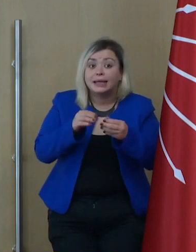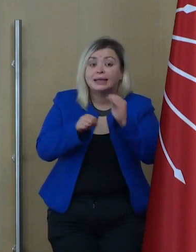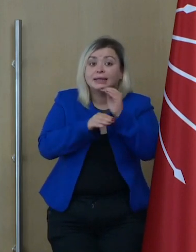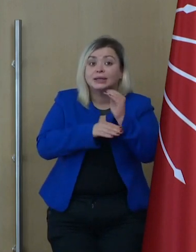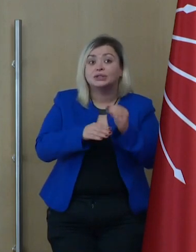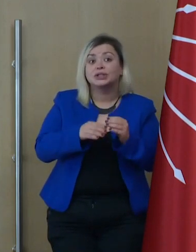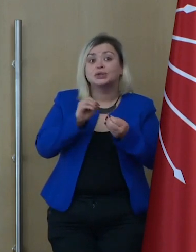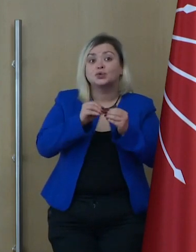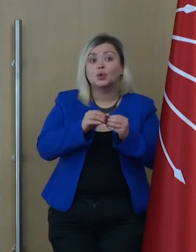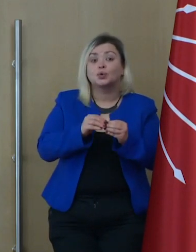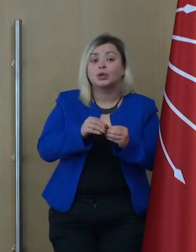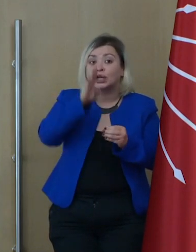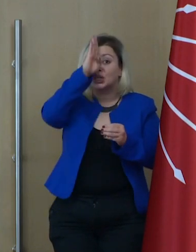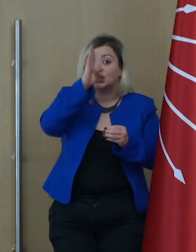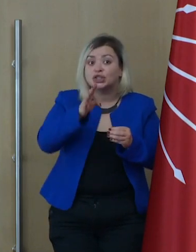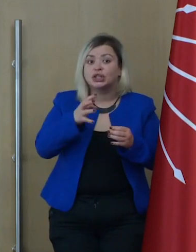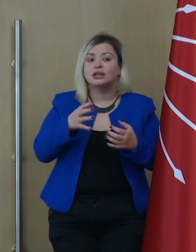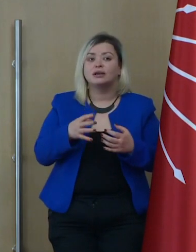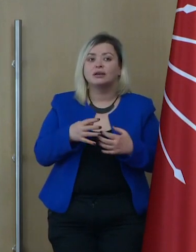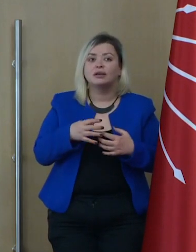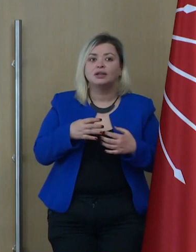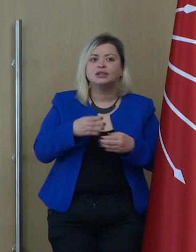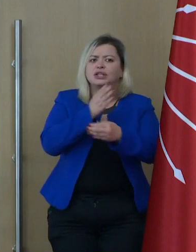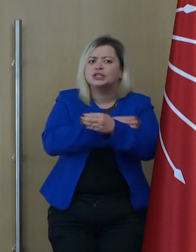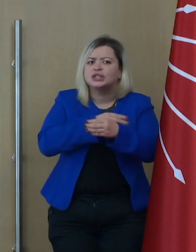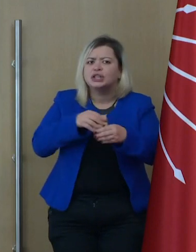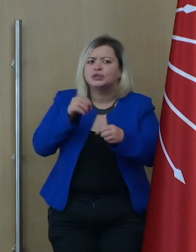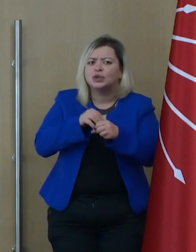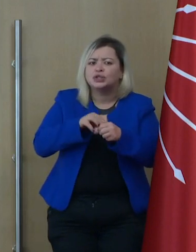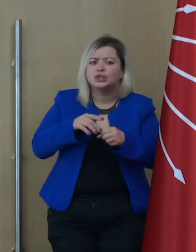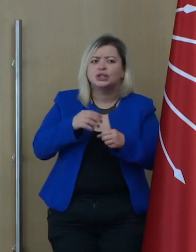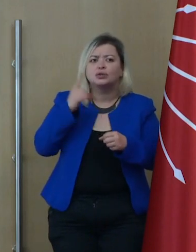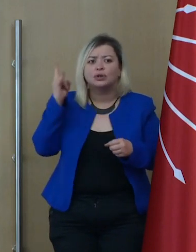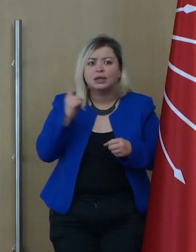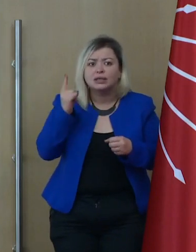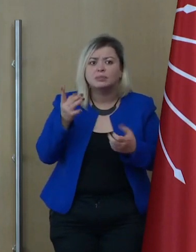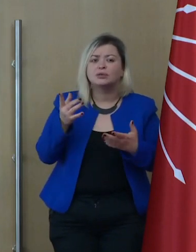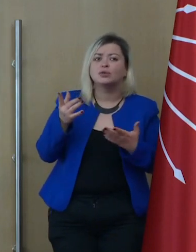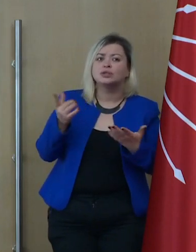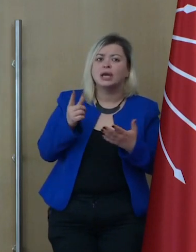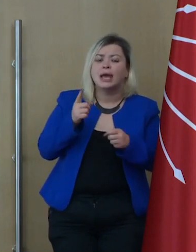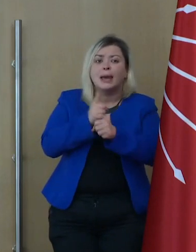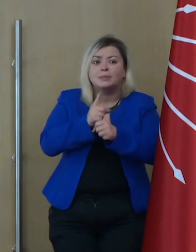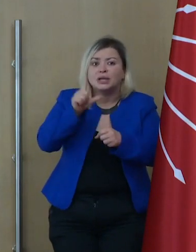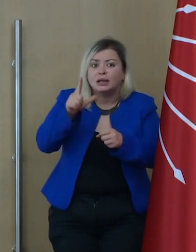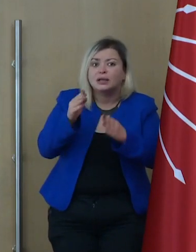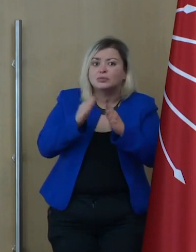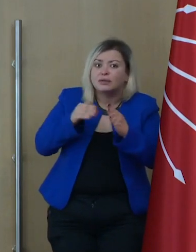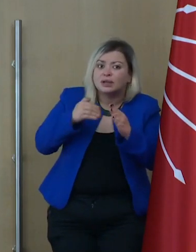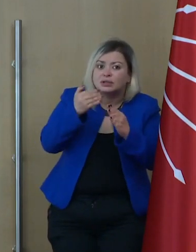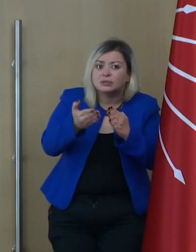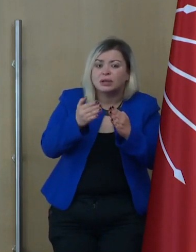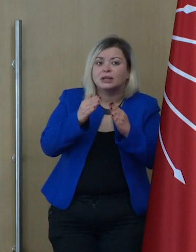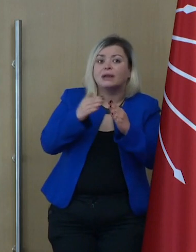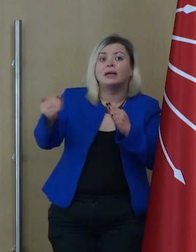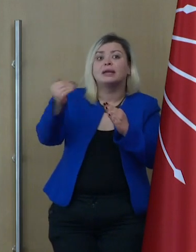ciddi. Kent içinde gezmekten, kent içinde gezerken ihtiyaçlarını gidermekten, evden çıkmaktan, eve